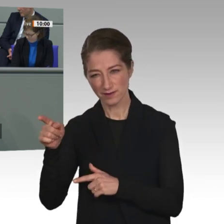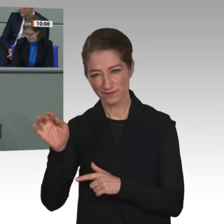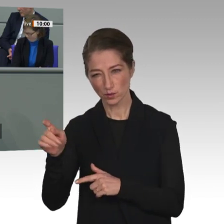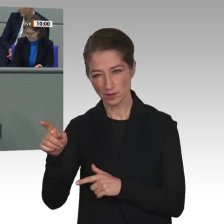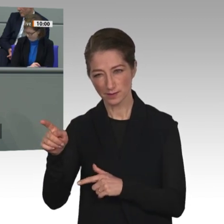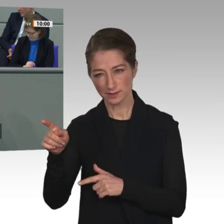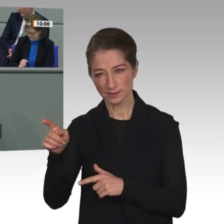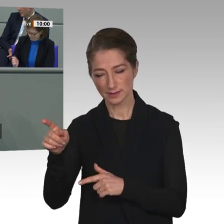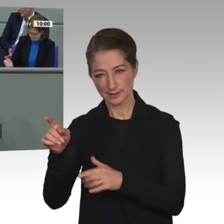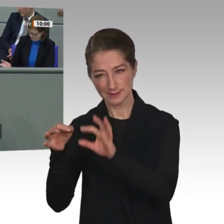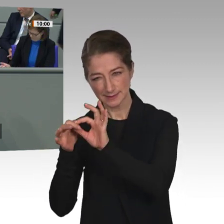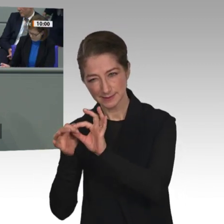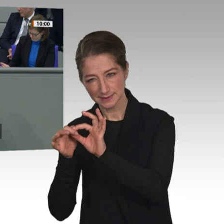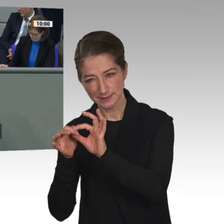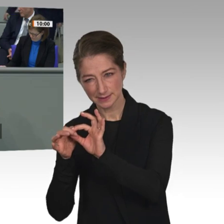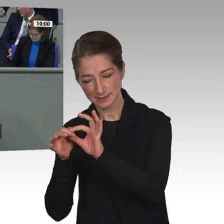Eine umfassende